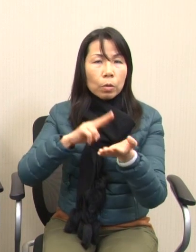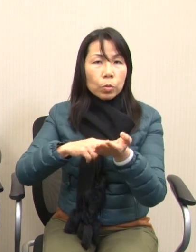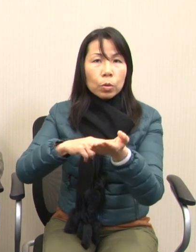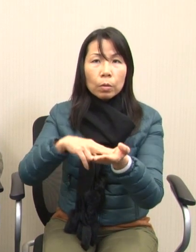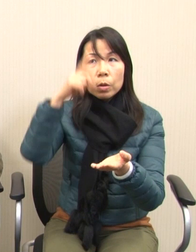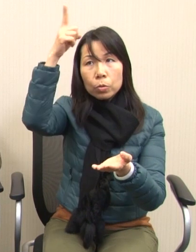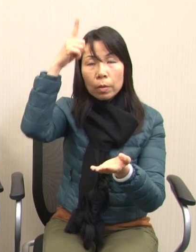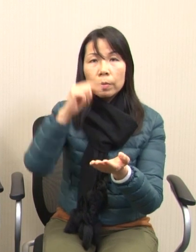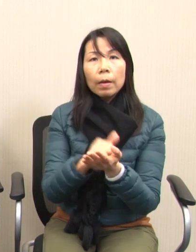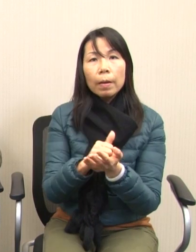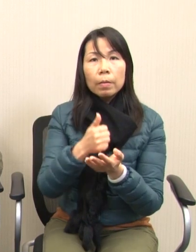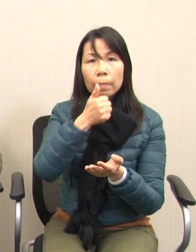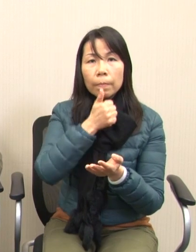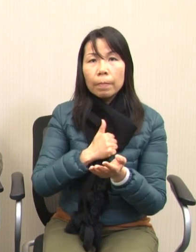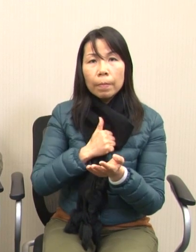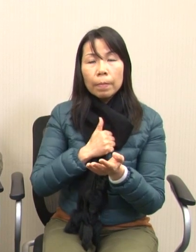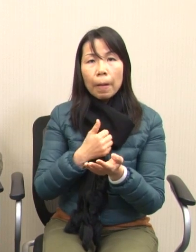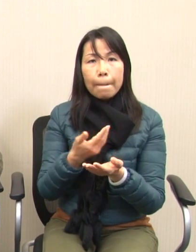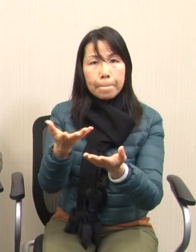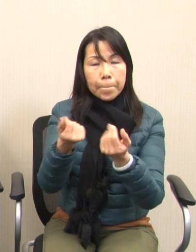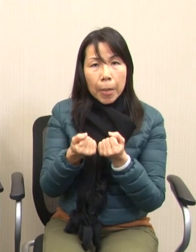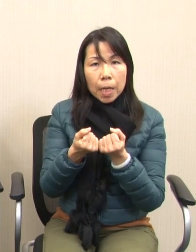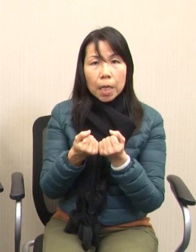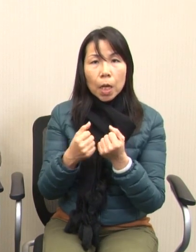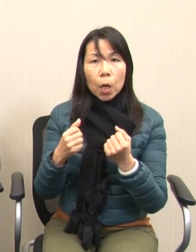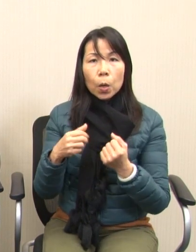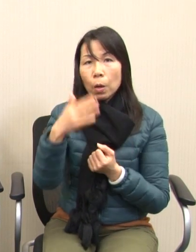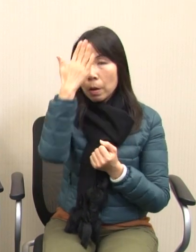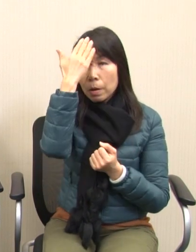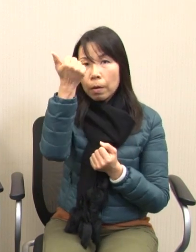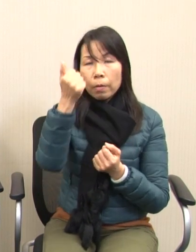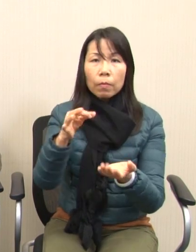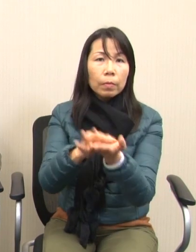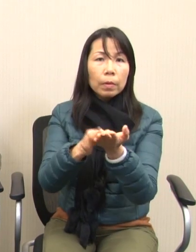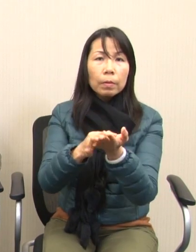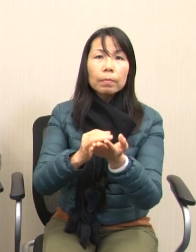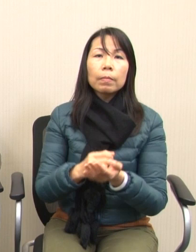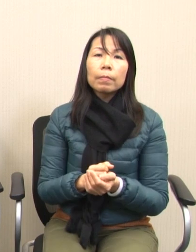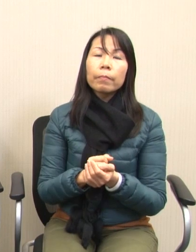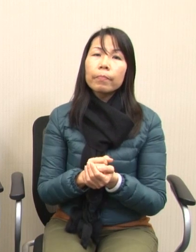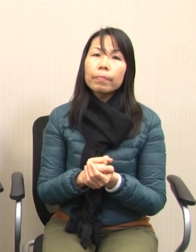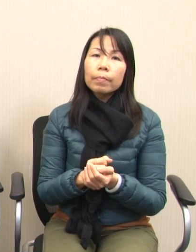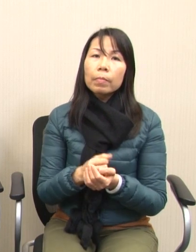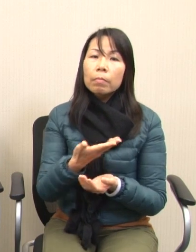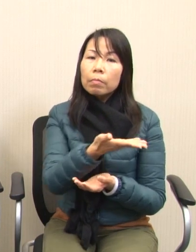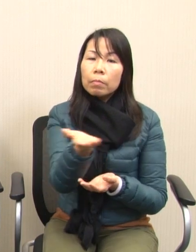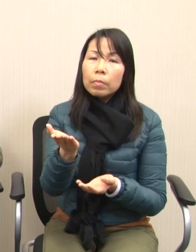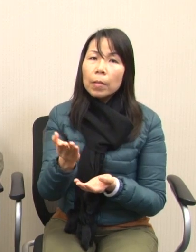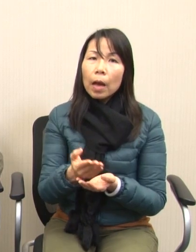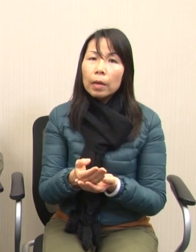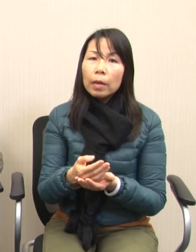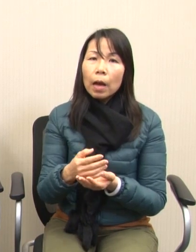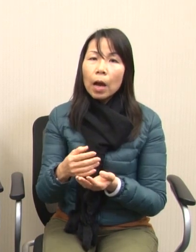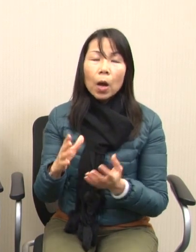土地，叫迦南福地，佢唔使咁多折騰，唔使過紅海，大家去邊度都